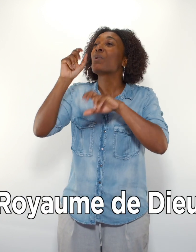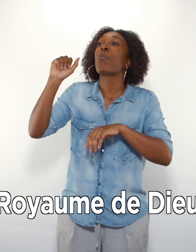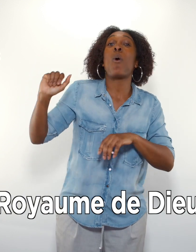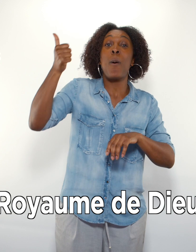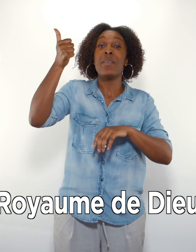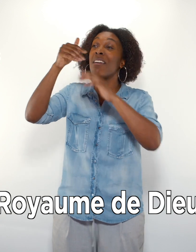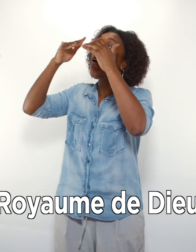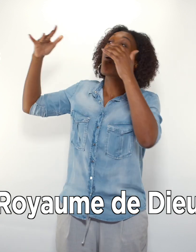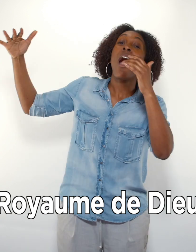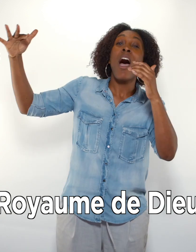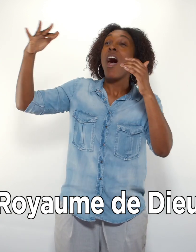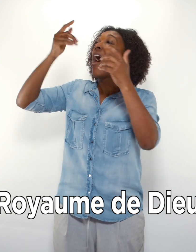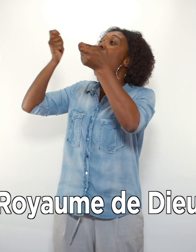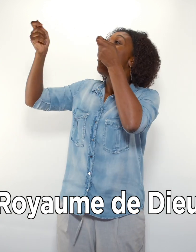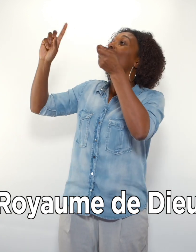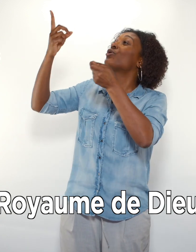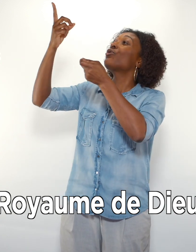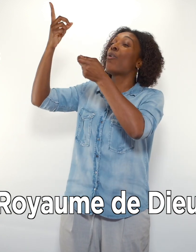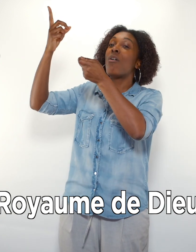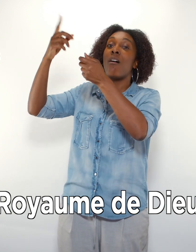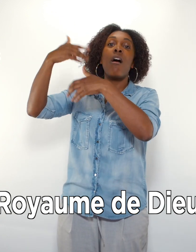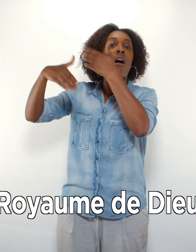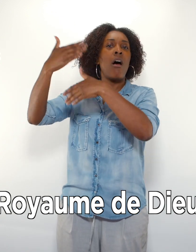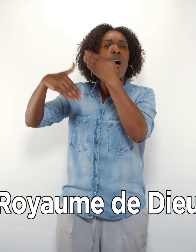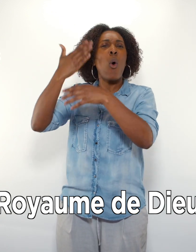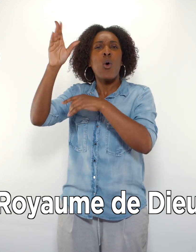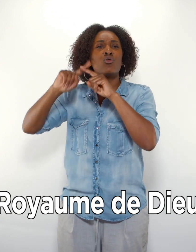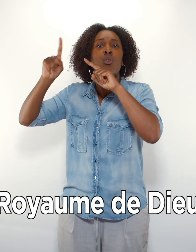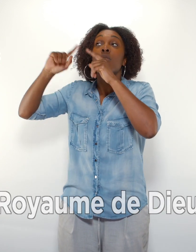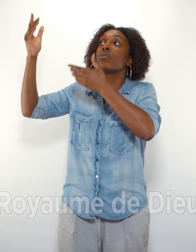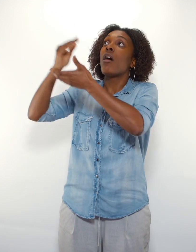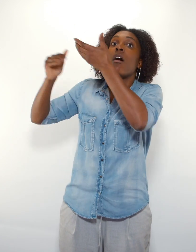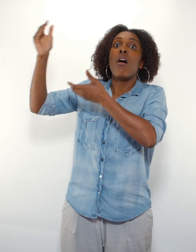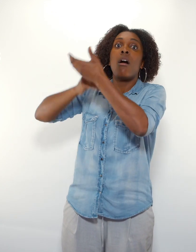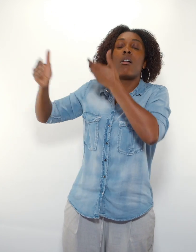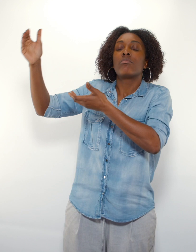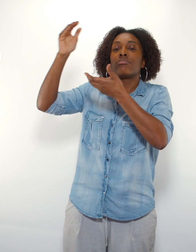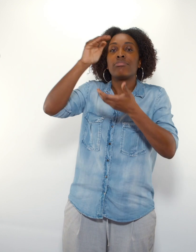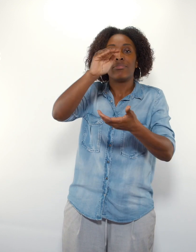d'abord le royaume de Dieu et toutes ces choses vous seront données. » Le royaume de Dieu, c'est Jésus.